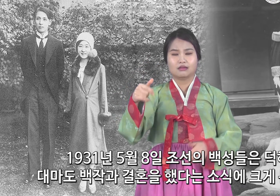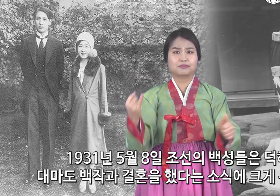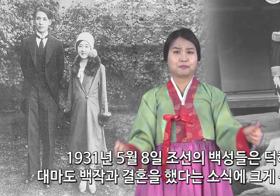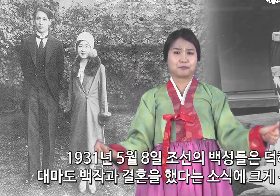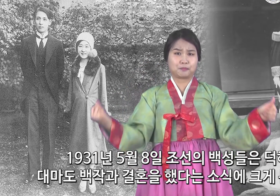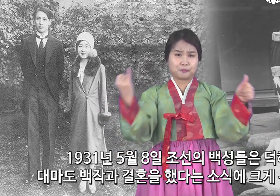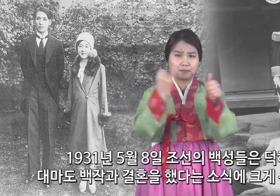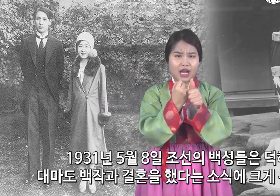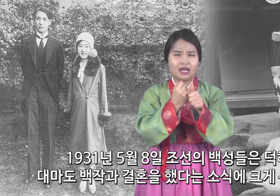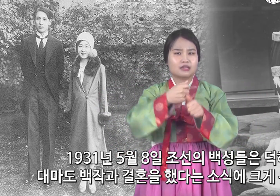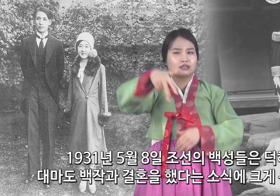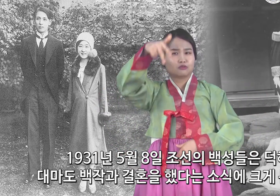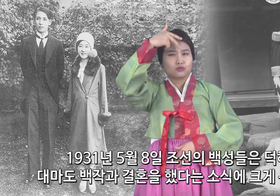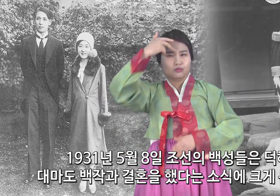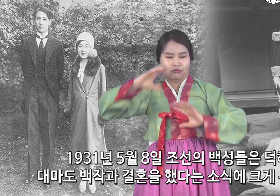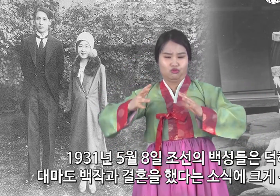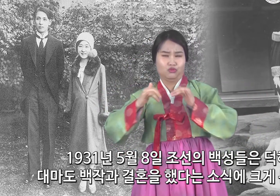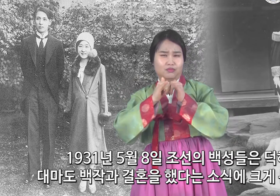크게 분노했다.